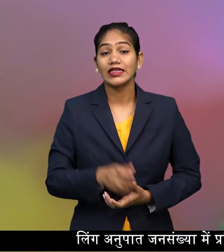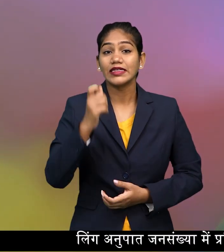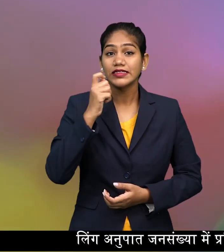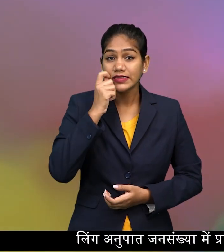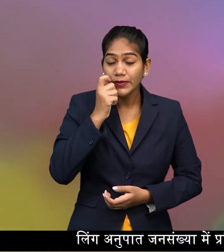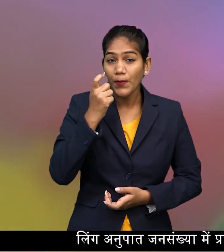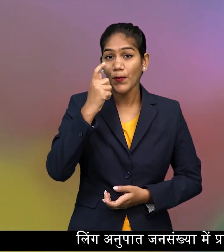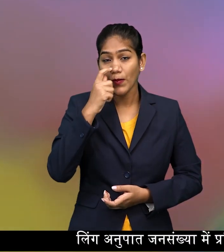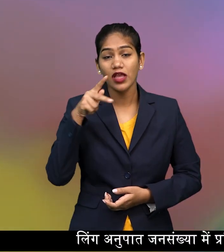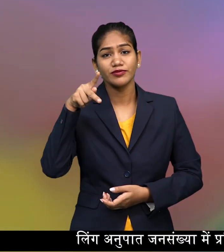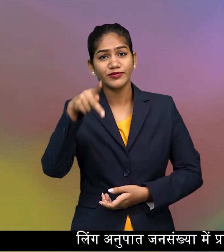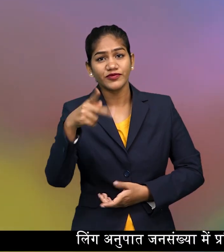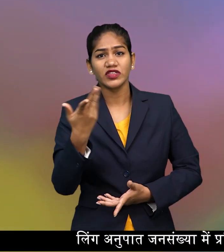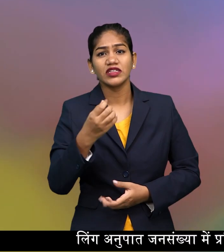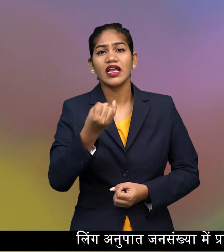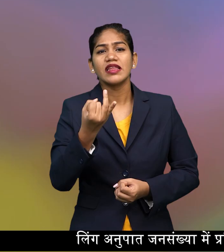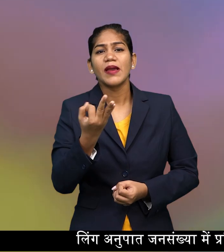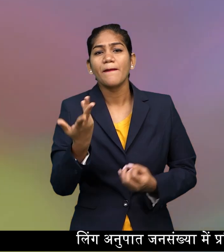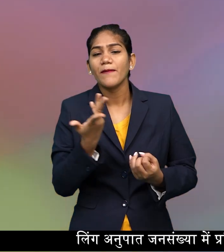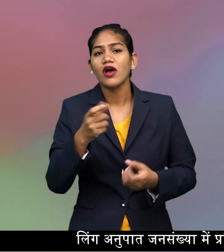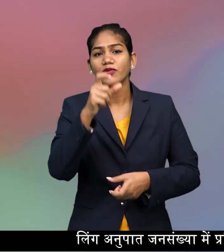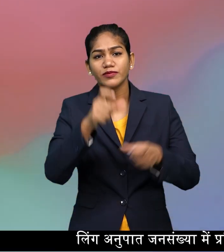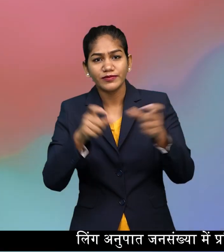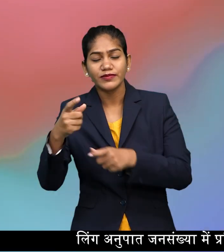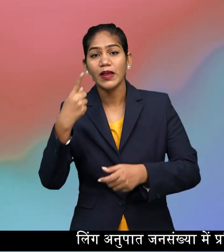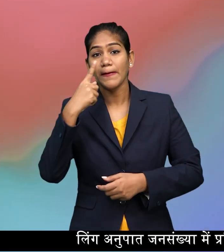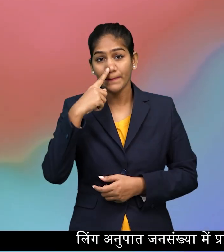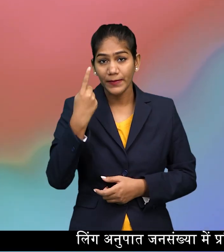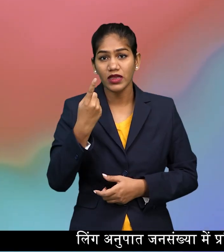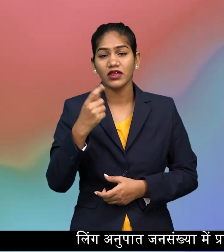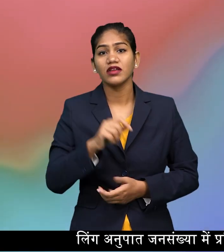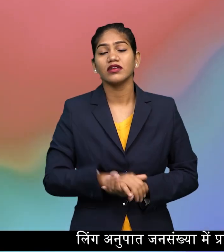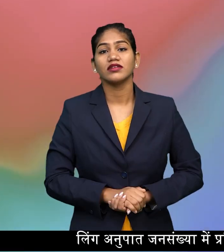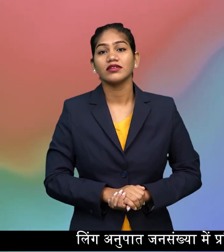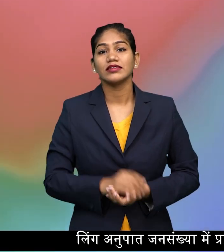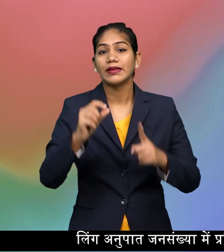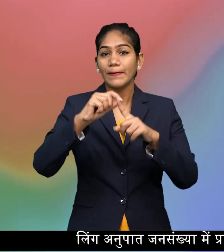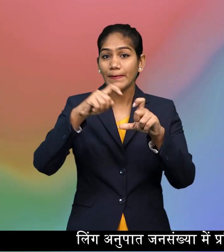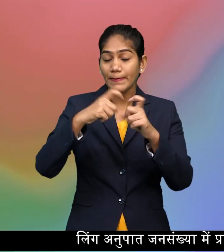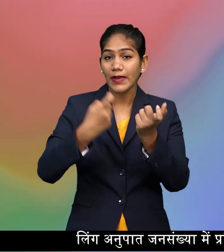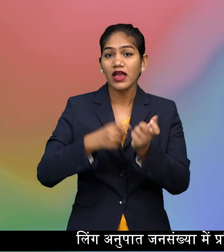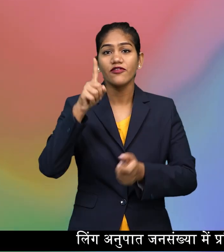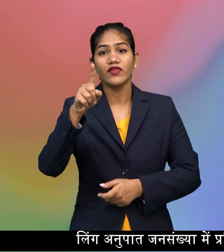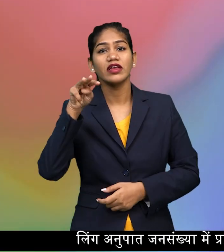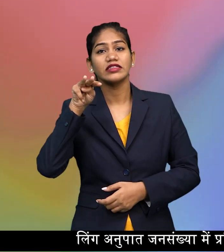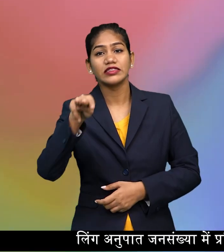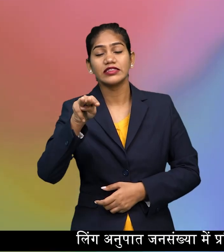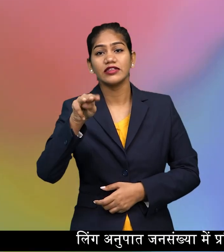लिंग अनुपात जनसंख्या में प्रति 1000 पुरुषों पर महिलाओं की संख्या है।